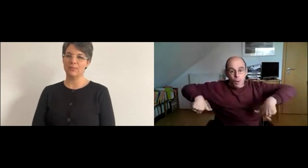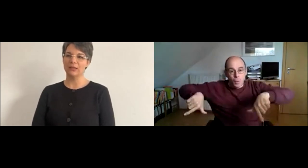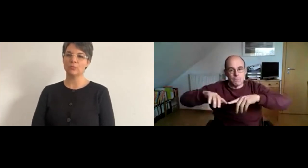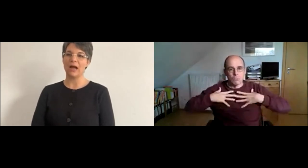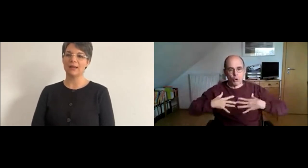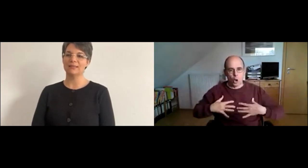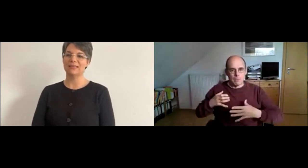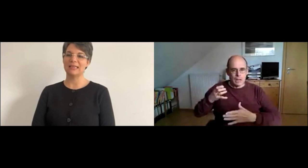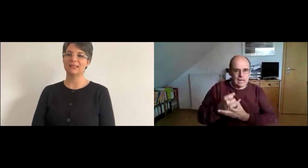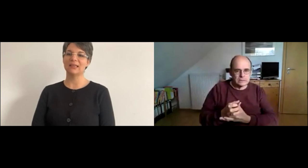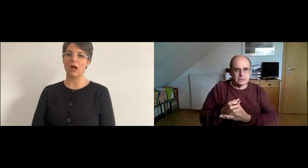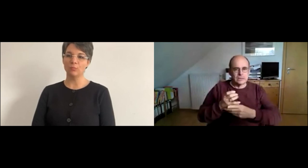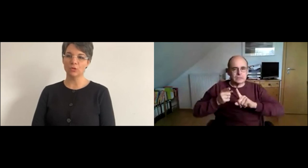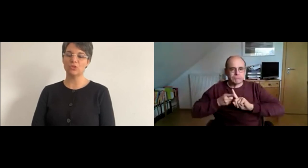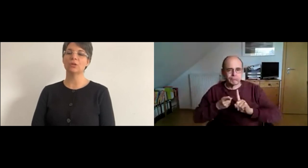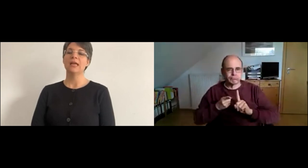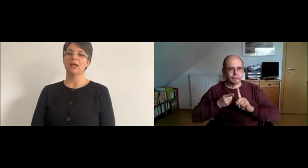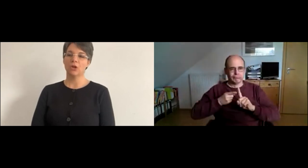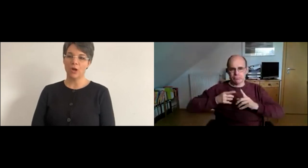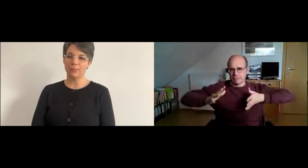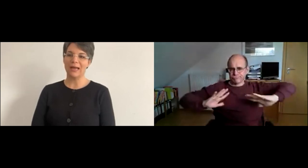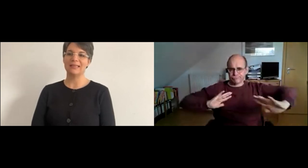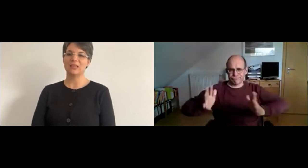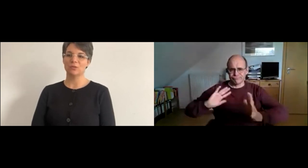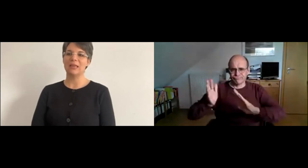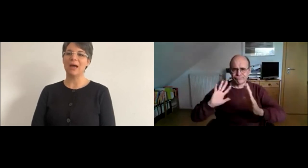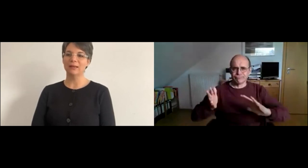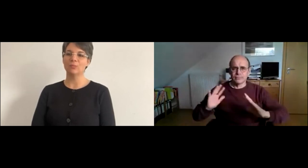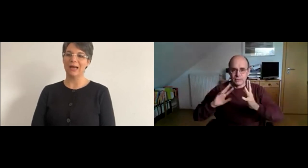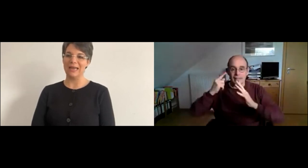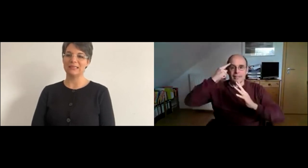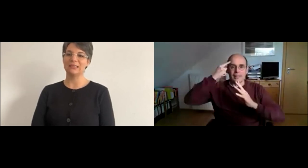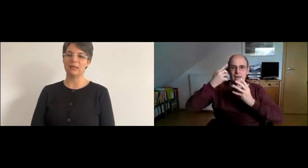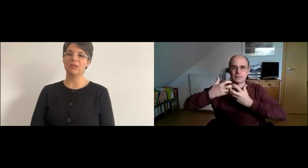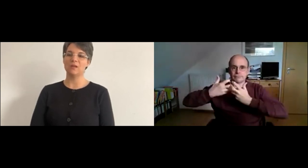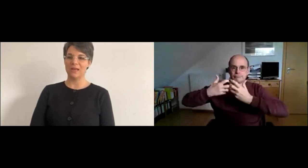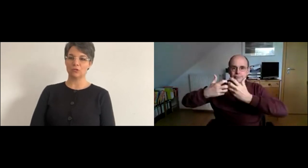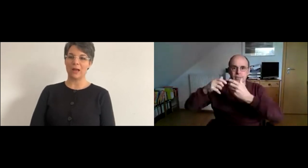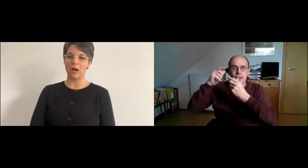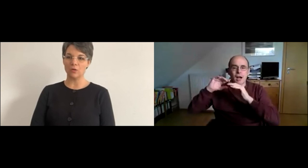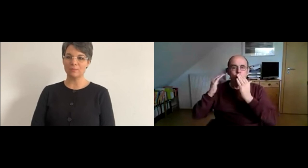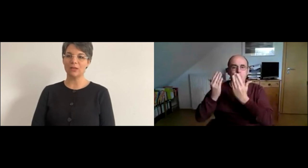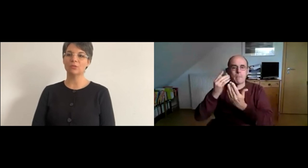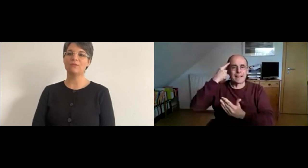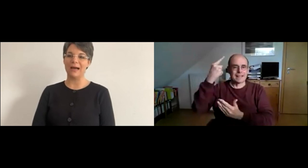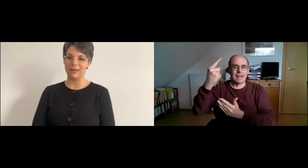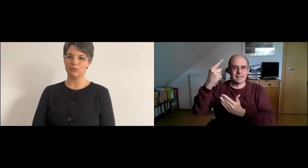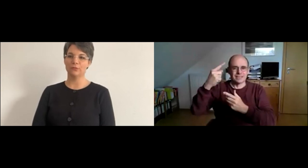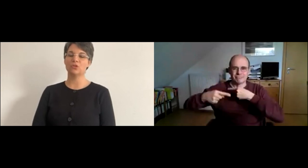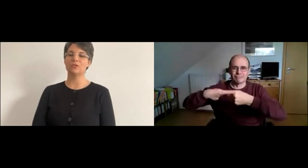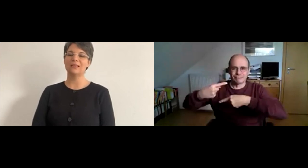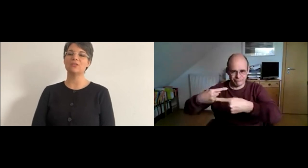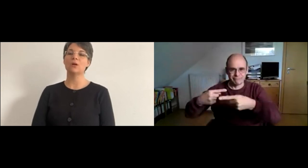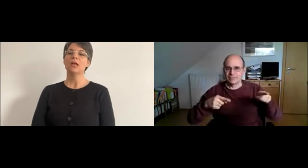in der Gebärdensprache ist tatsächlich die Raumnutzung, Körpereinsatz und eben andere Bereiche, die eben die Gebärdensprache ausmachen. Und die